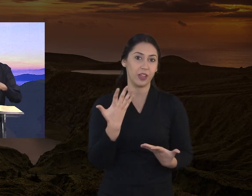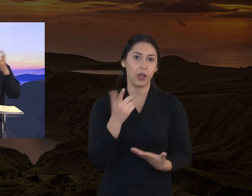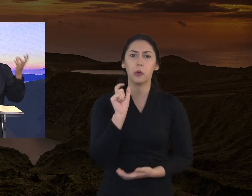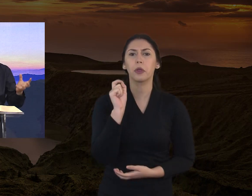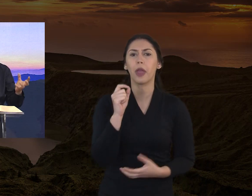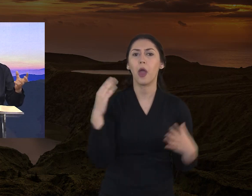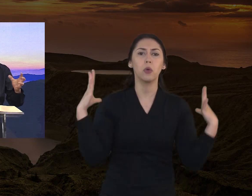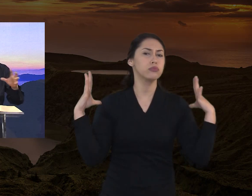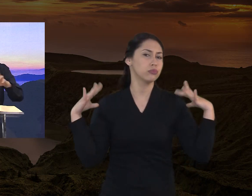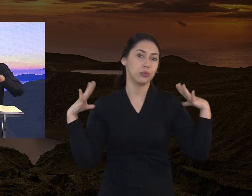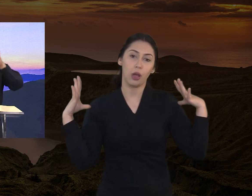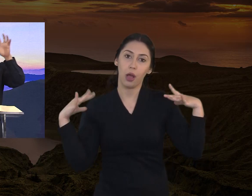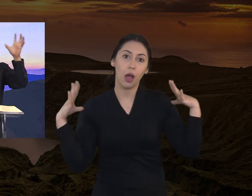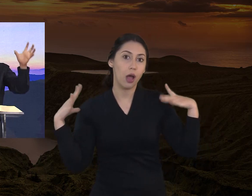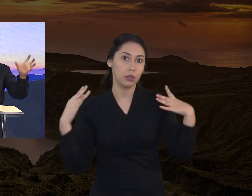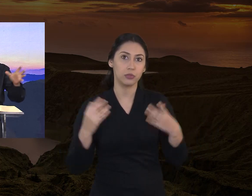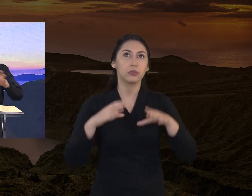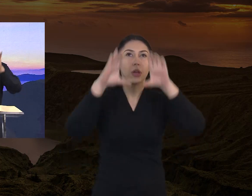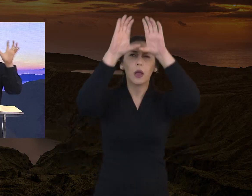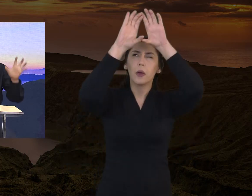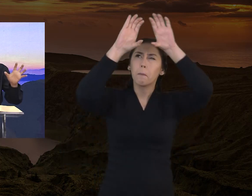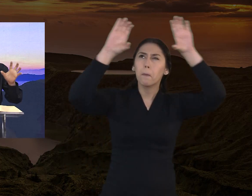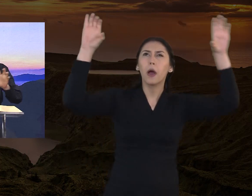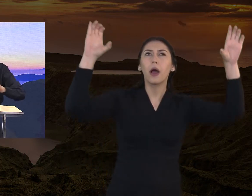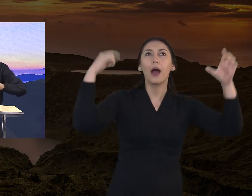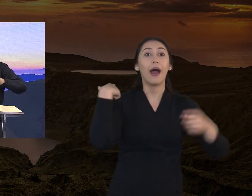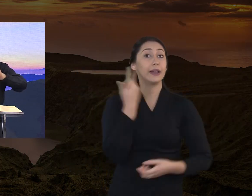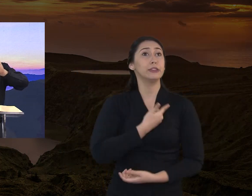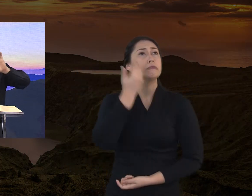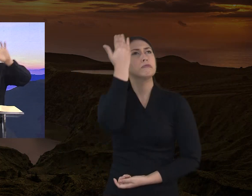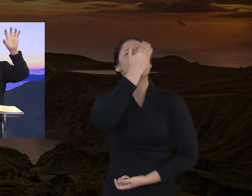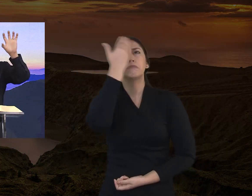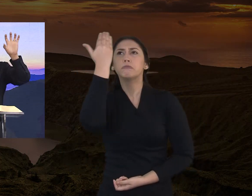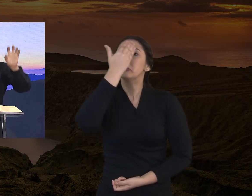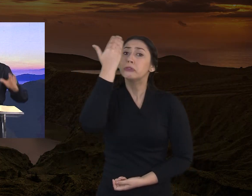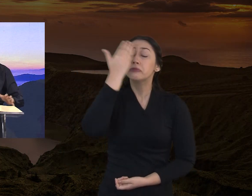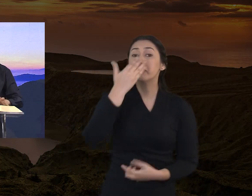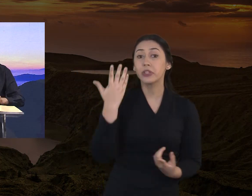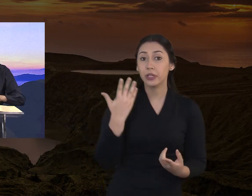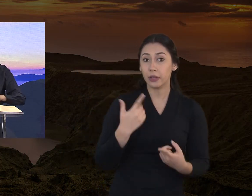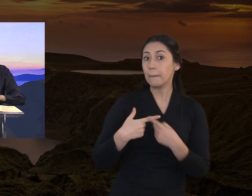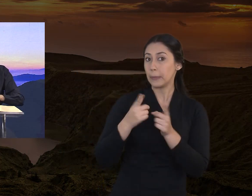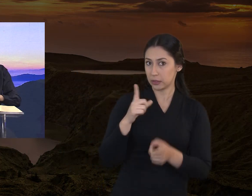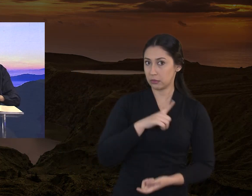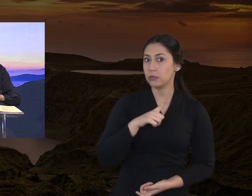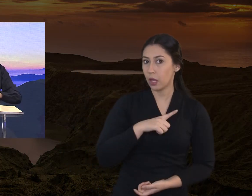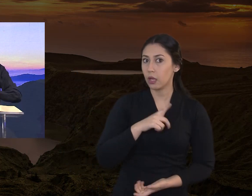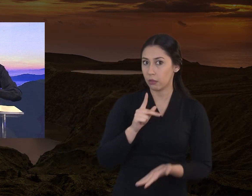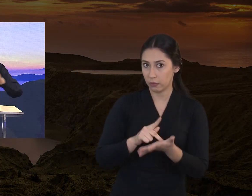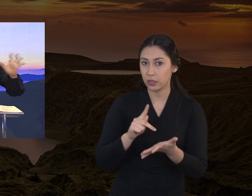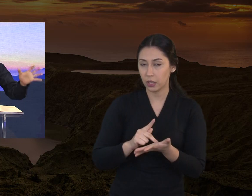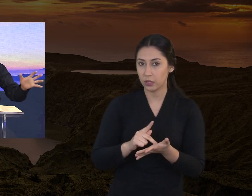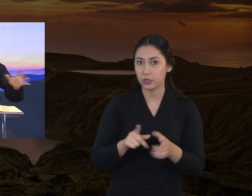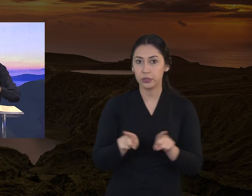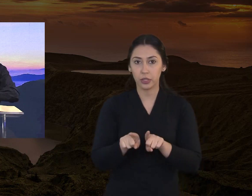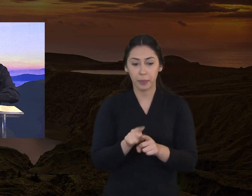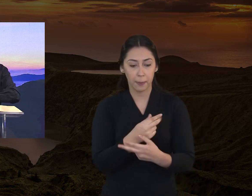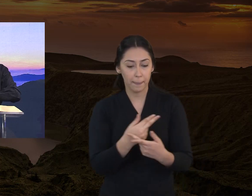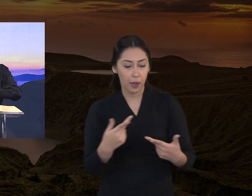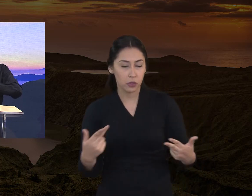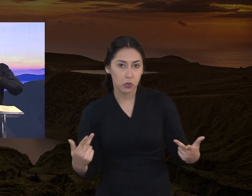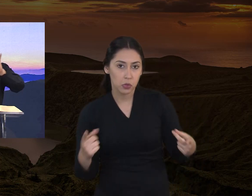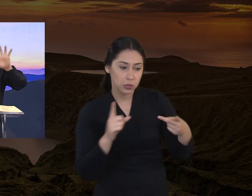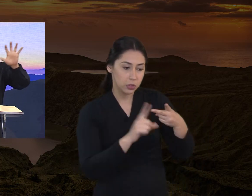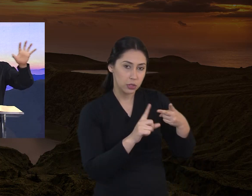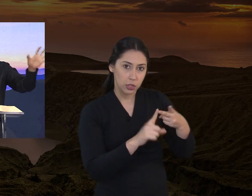são os anjos. Eles estão numa área invisível. Então são as coisas do céu e as coisas sobre a terra. Quer dizer, que é